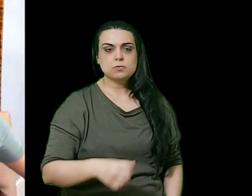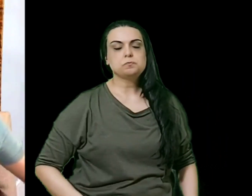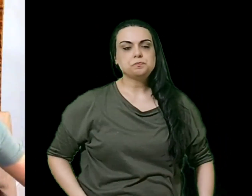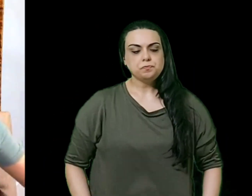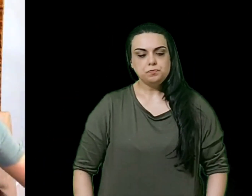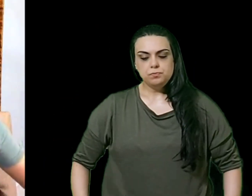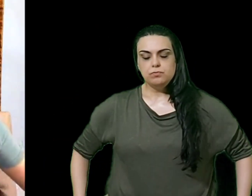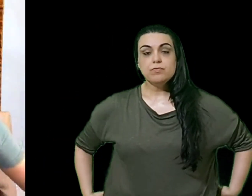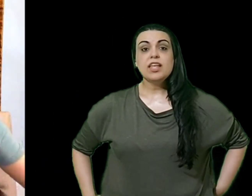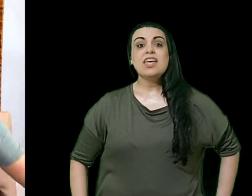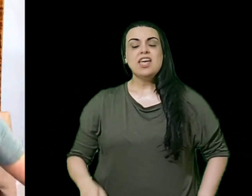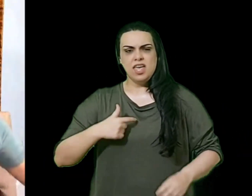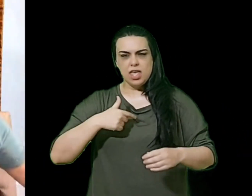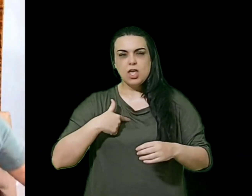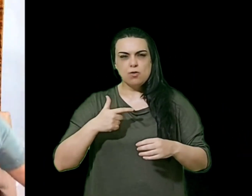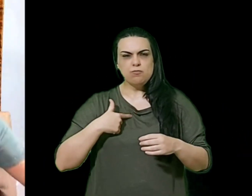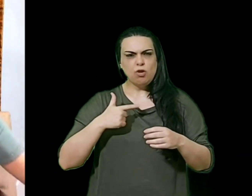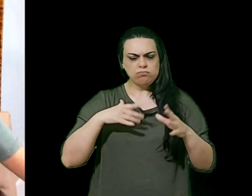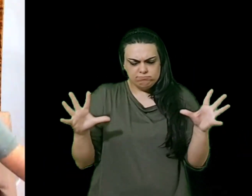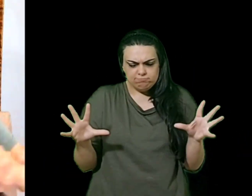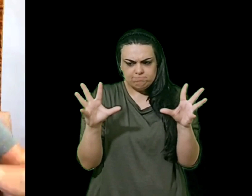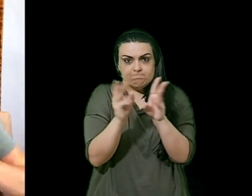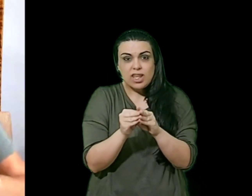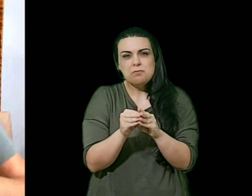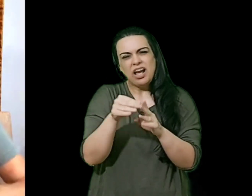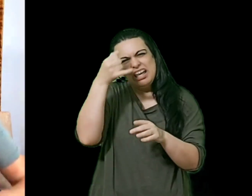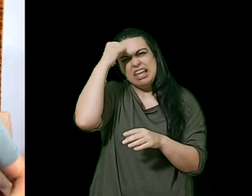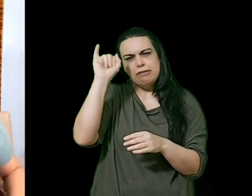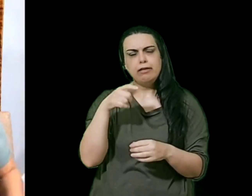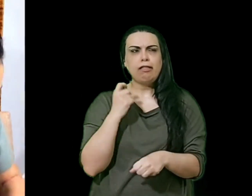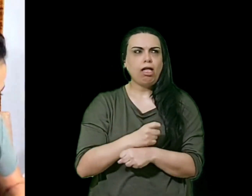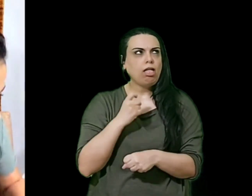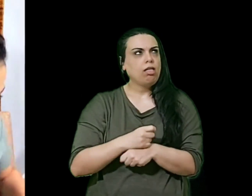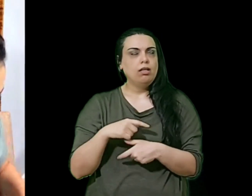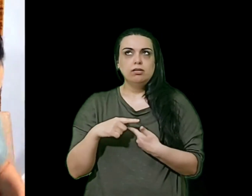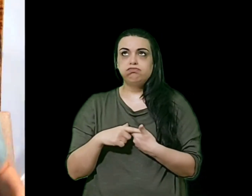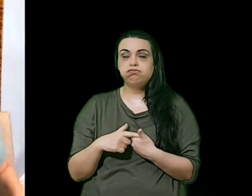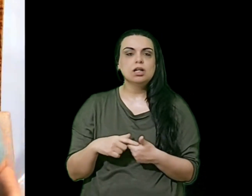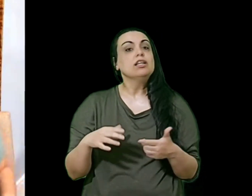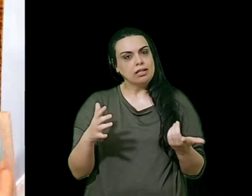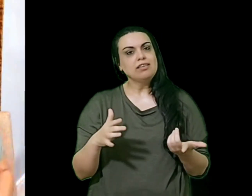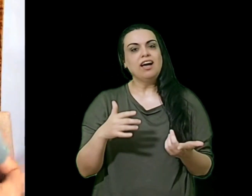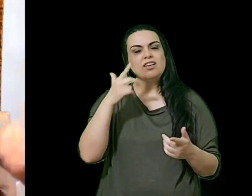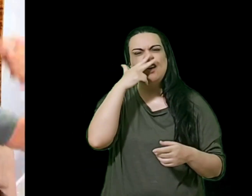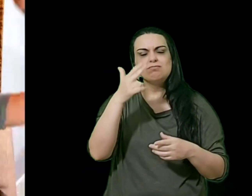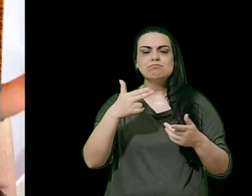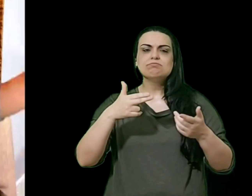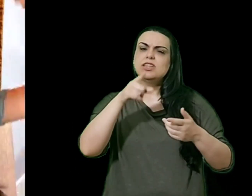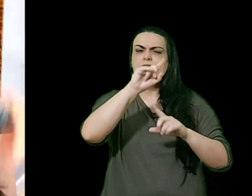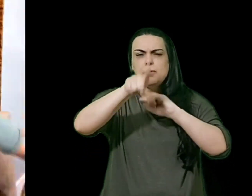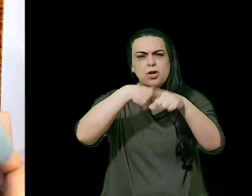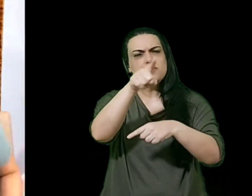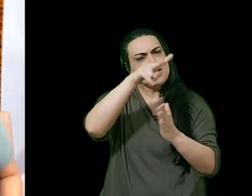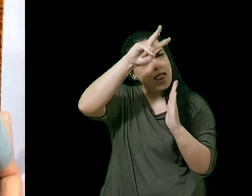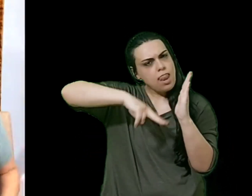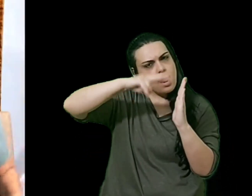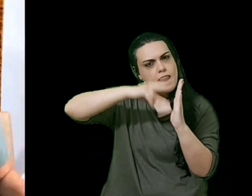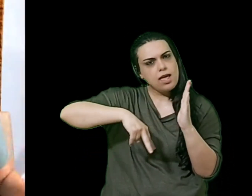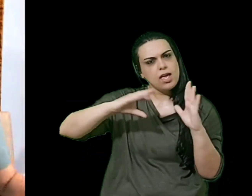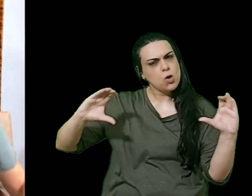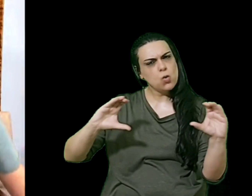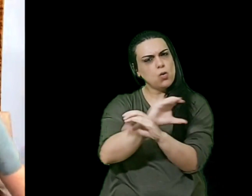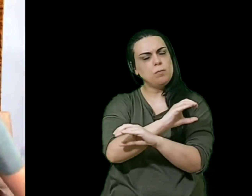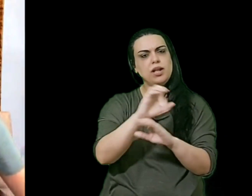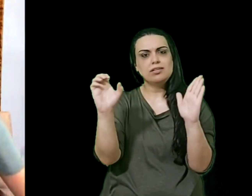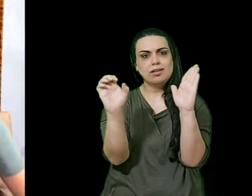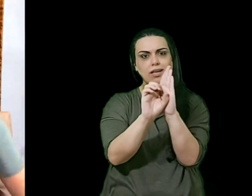ser enfadonha a você, e aí depois você medita. Inclusive essa vai ser uma das nossas tarefas, você depois ler Êxodo capítulo